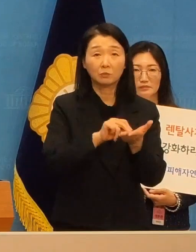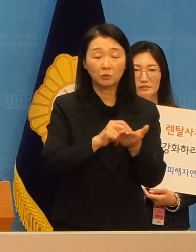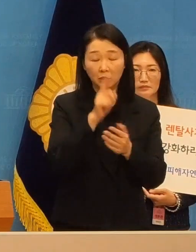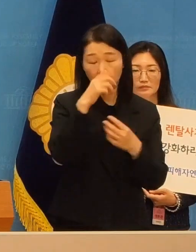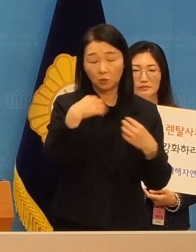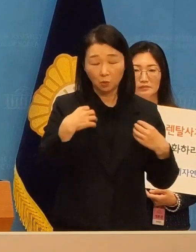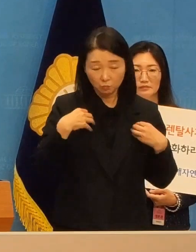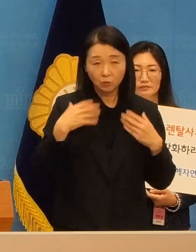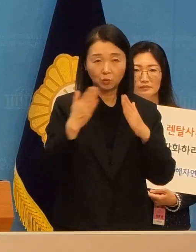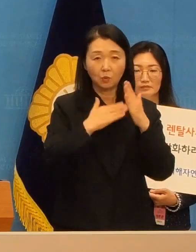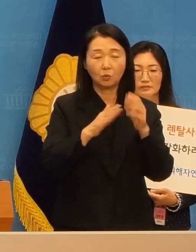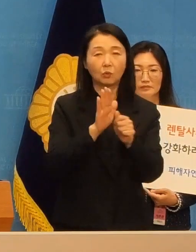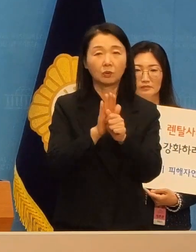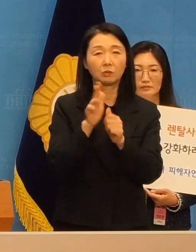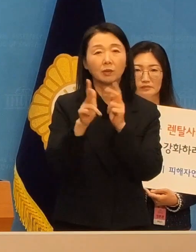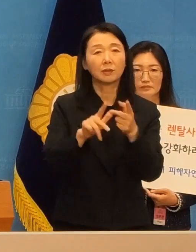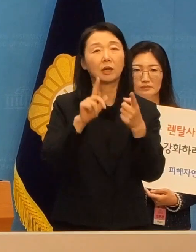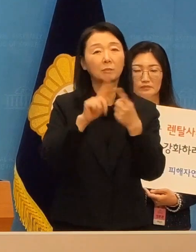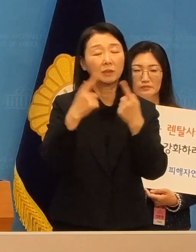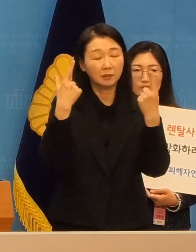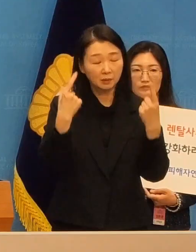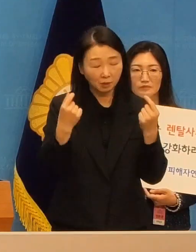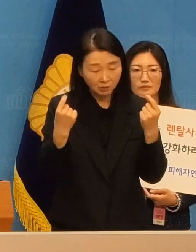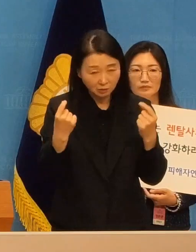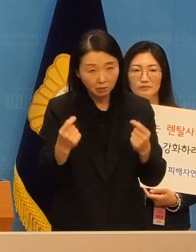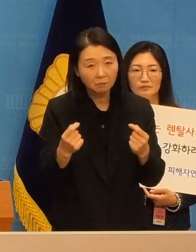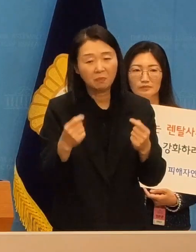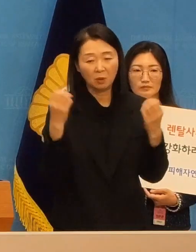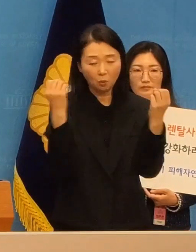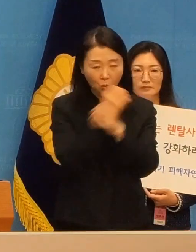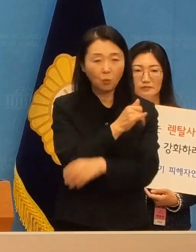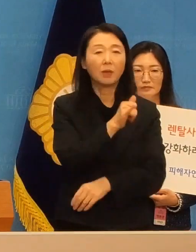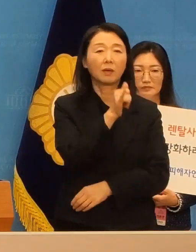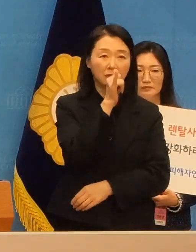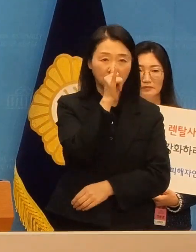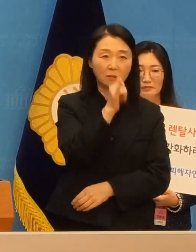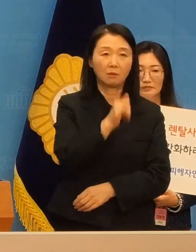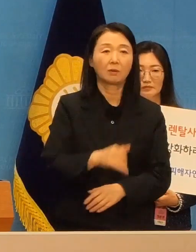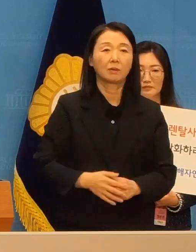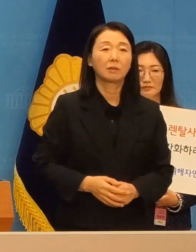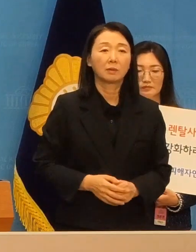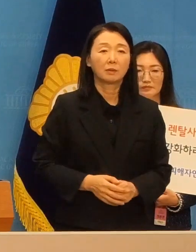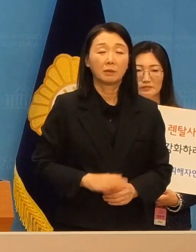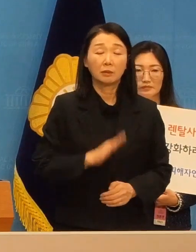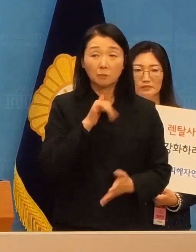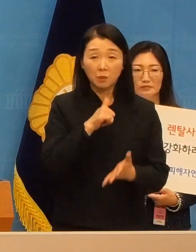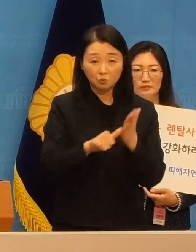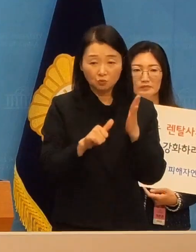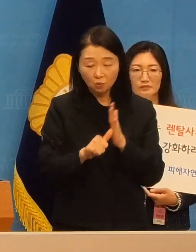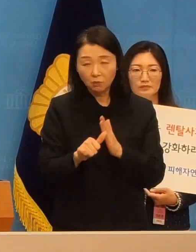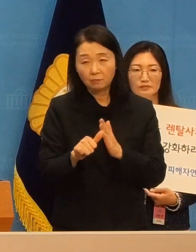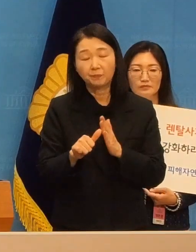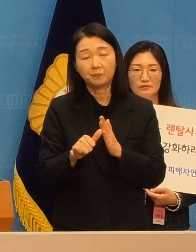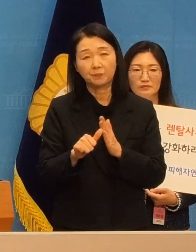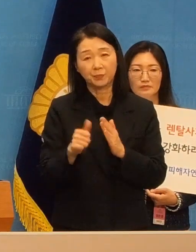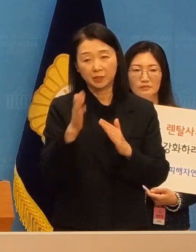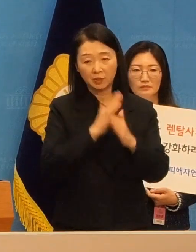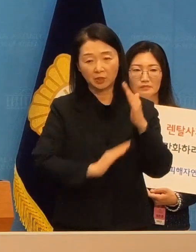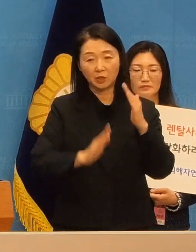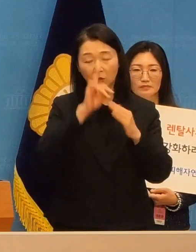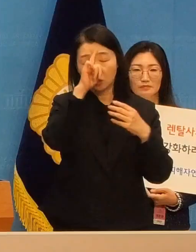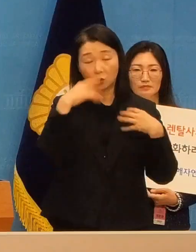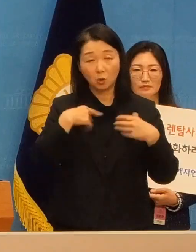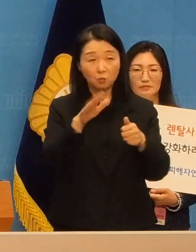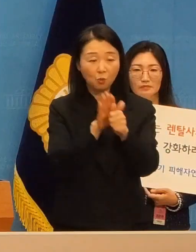정부 공공지원 사업인 것처럼 오인시키는 영업 방식입니다. 실제 상품이 정식 정부